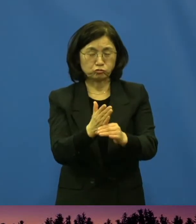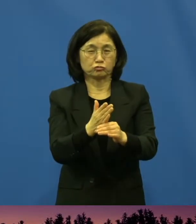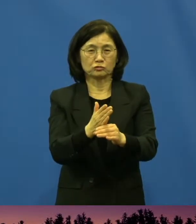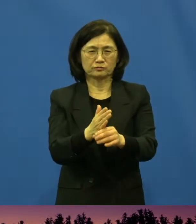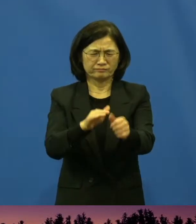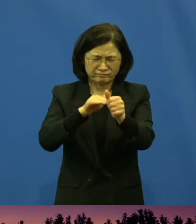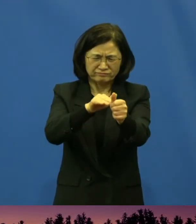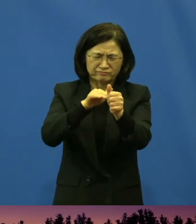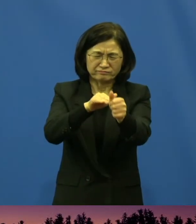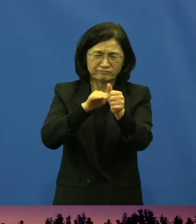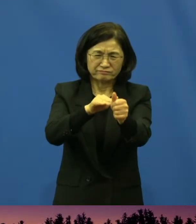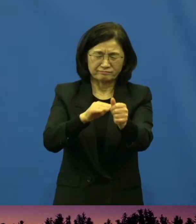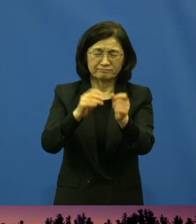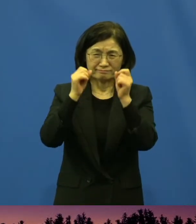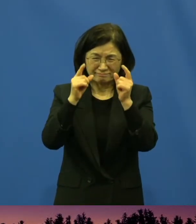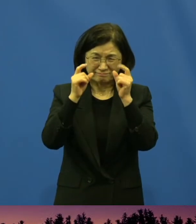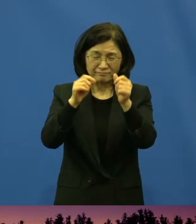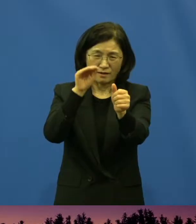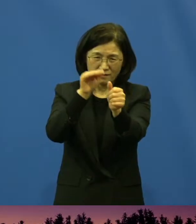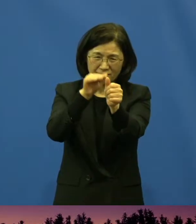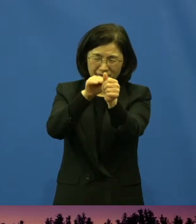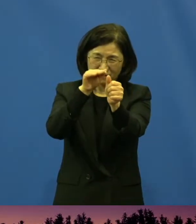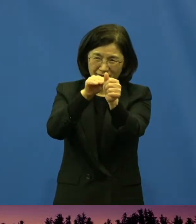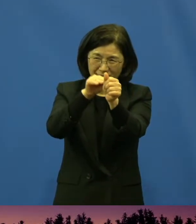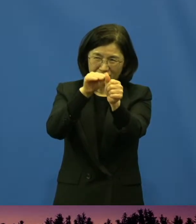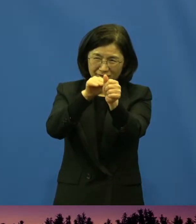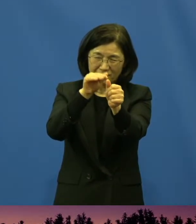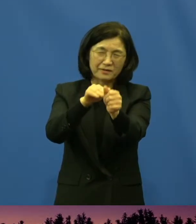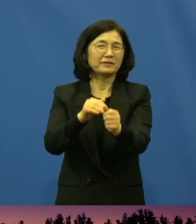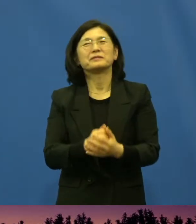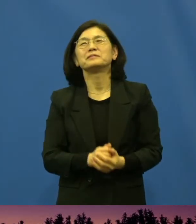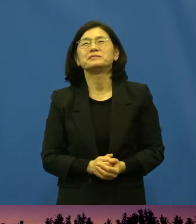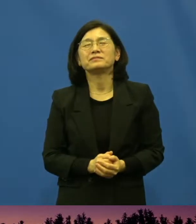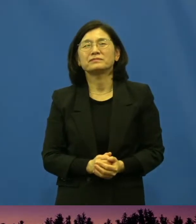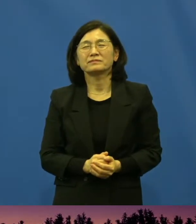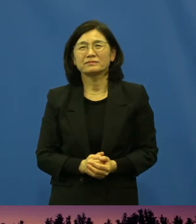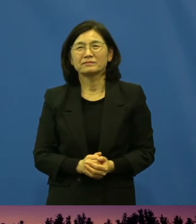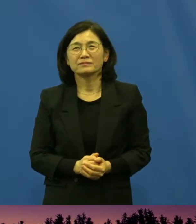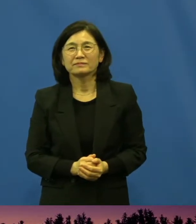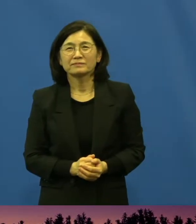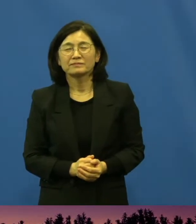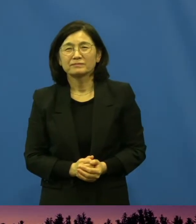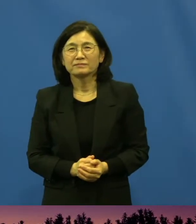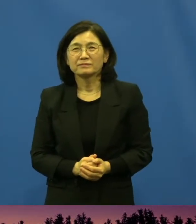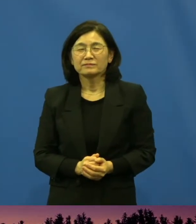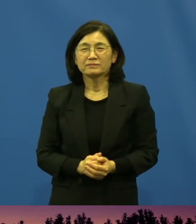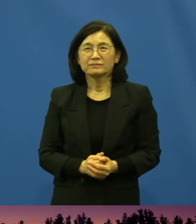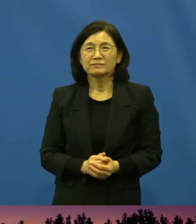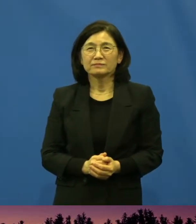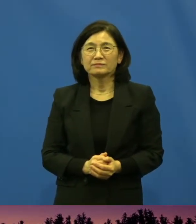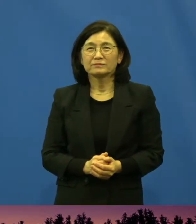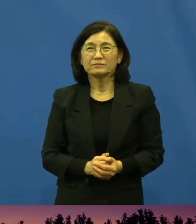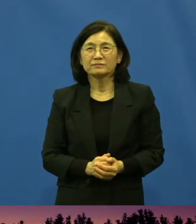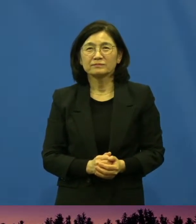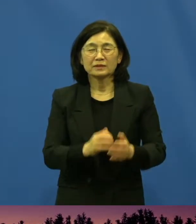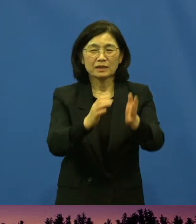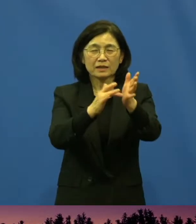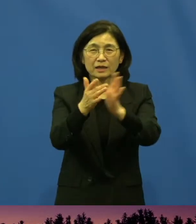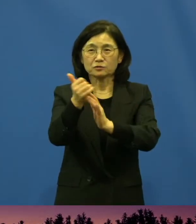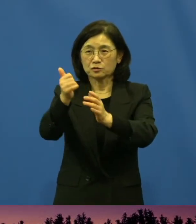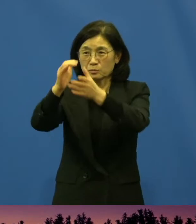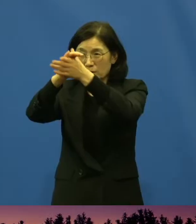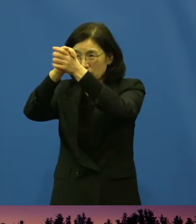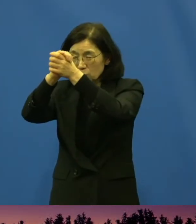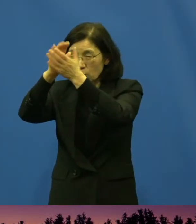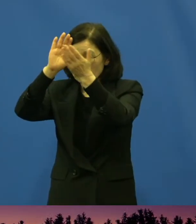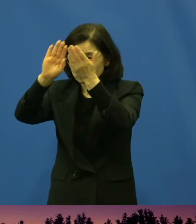경상도 말로 깨까라. 근데 기도하고 그리고 깨우고 가면 또 자고.